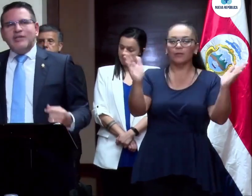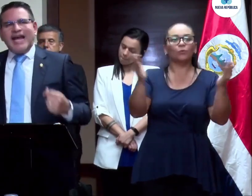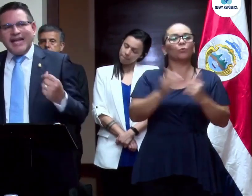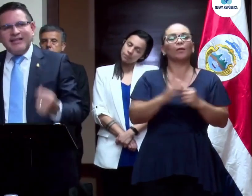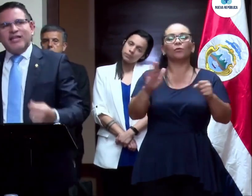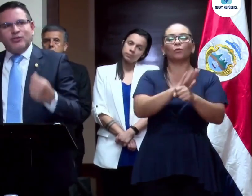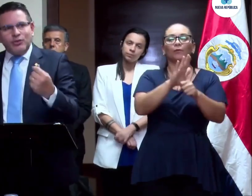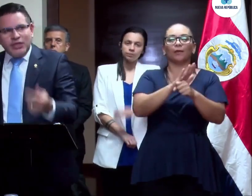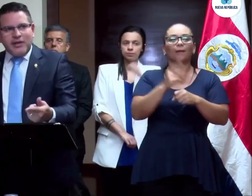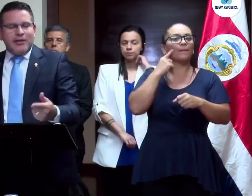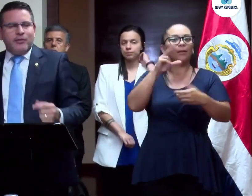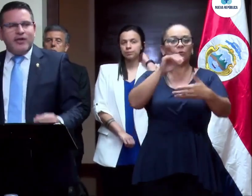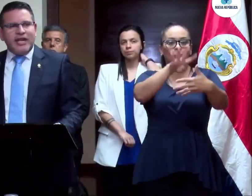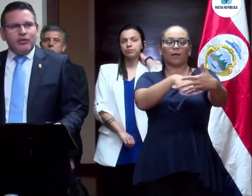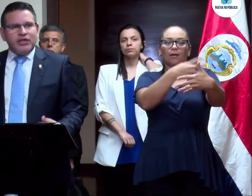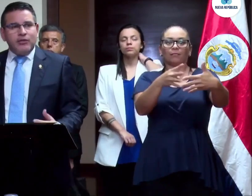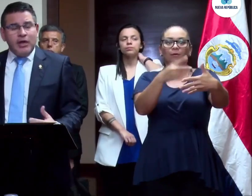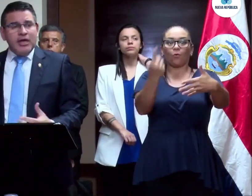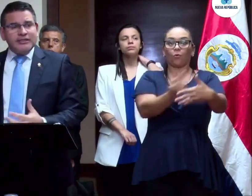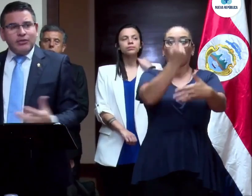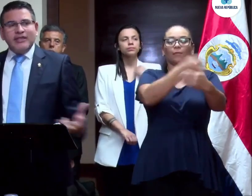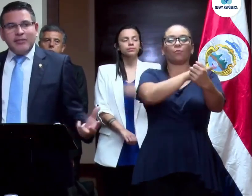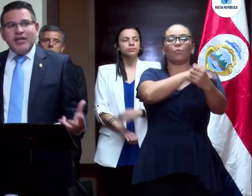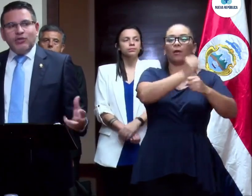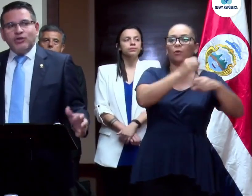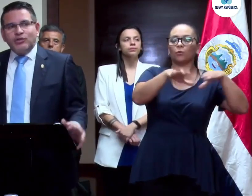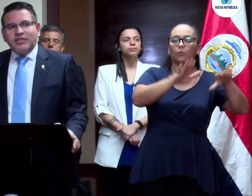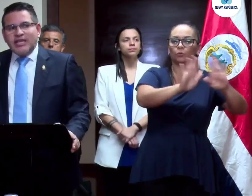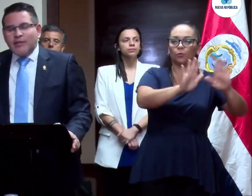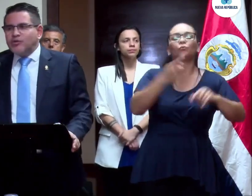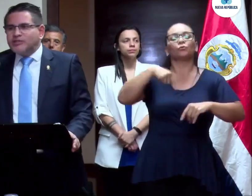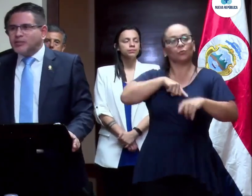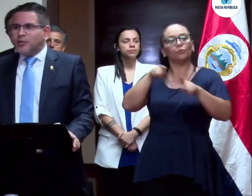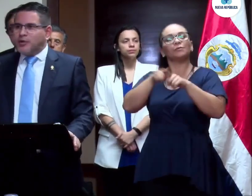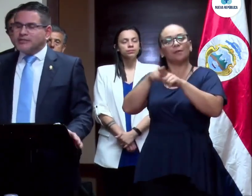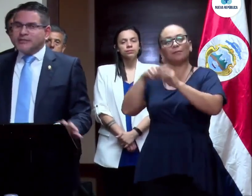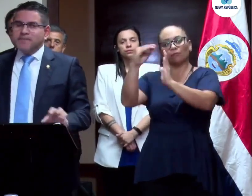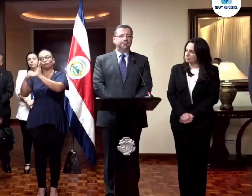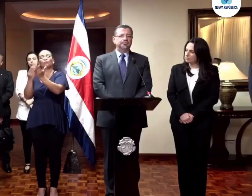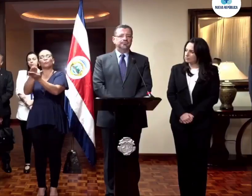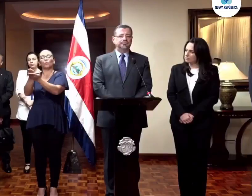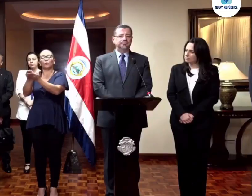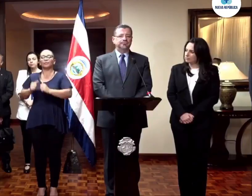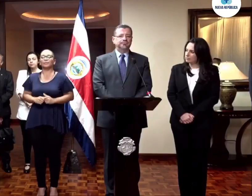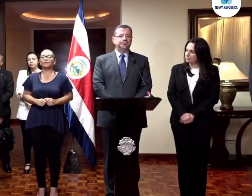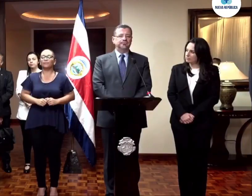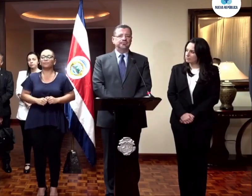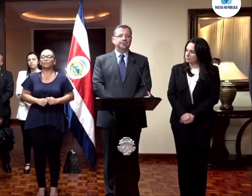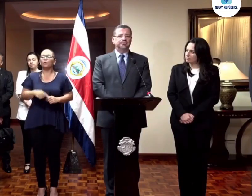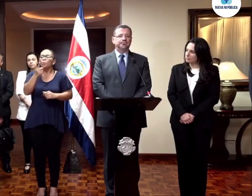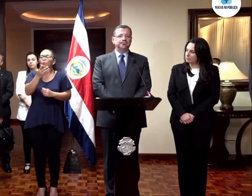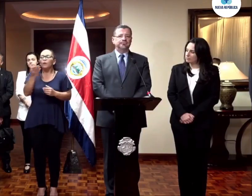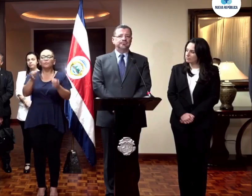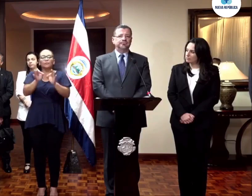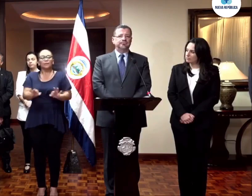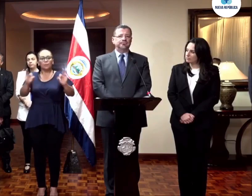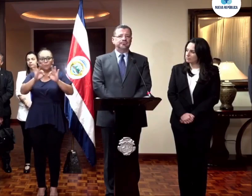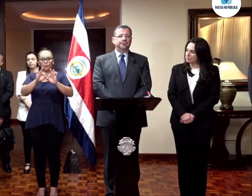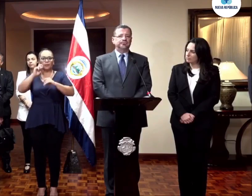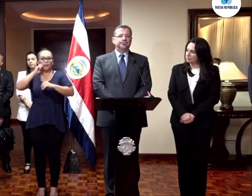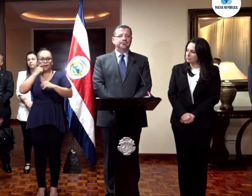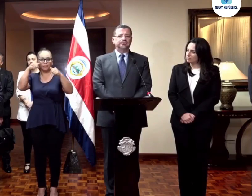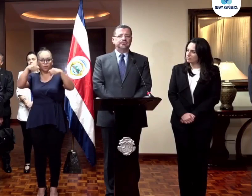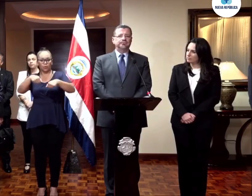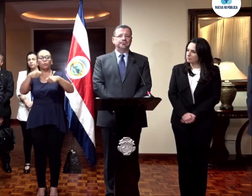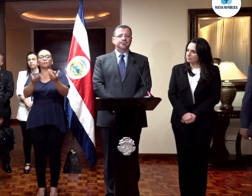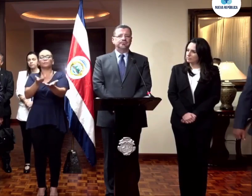sea una agenda exclusiva del Poder Ejecutivo, sino que también nosotros hiciéramos nuestras propuestas. Una de las cosas clave que yo creo que se planteó